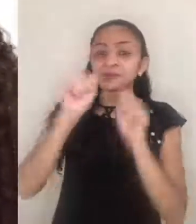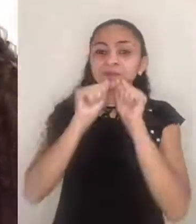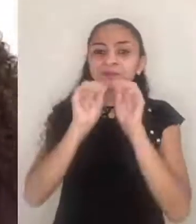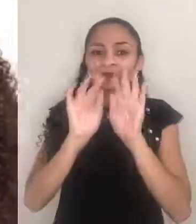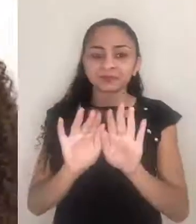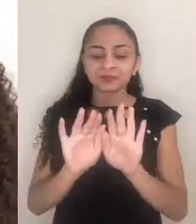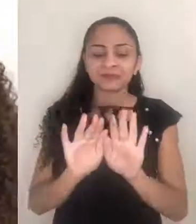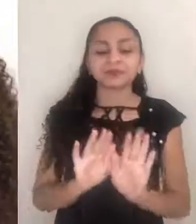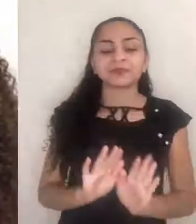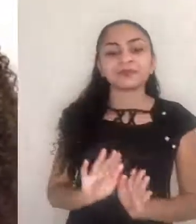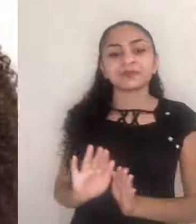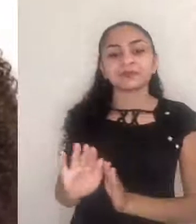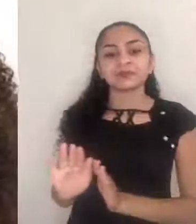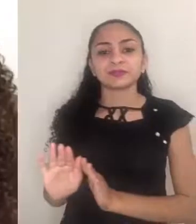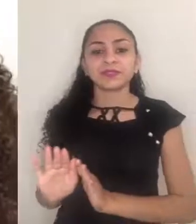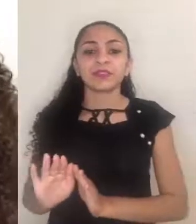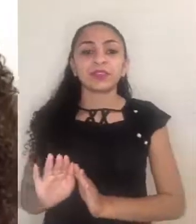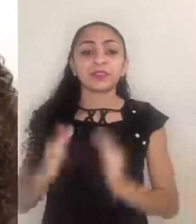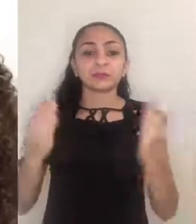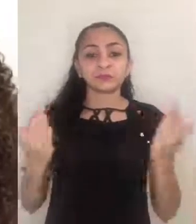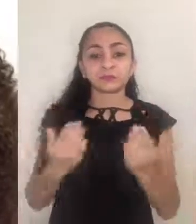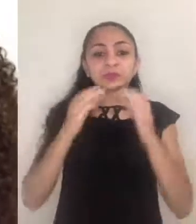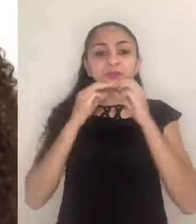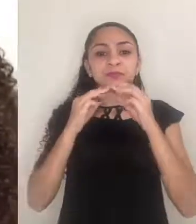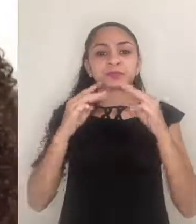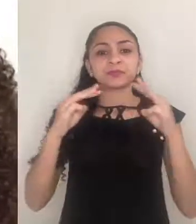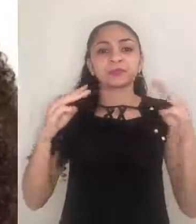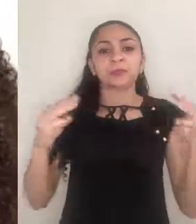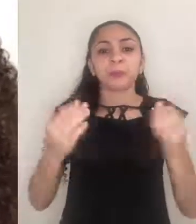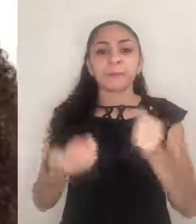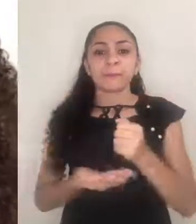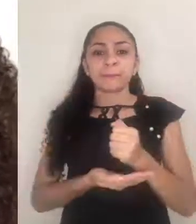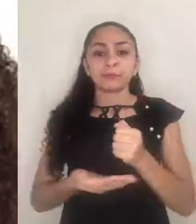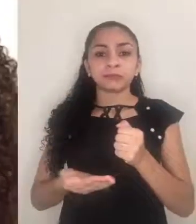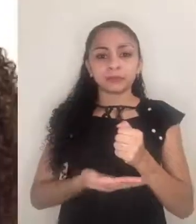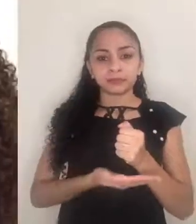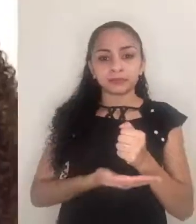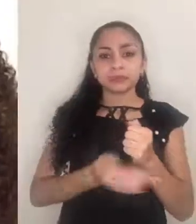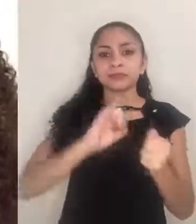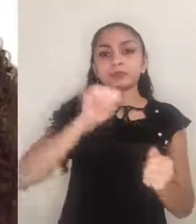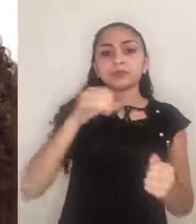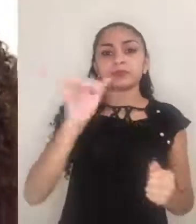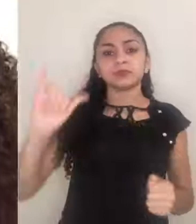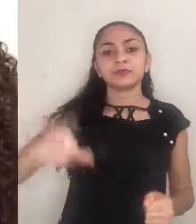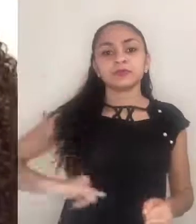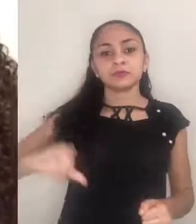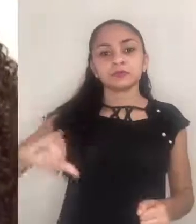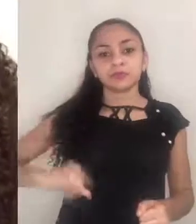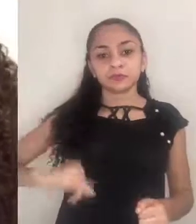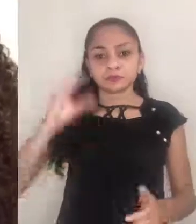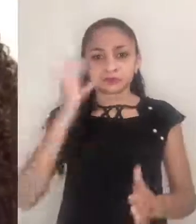família. Bom, queridos, a nossa devocional de hoje, ela está baseada no texto que se encontra no livro de Jó, no